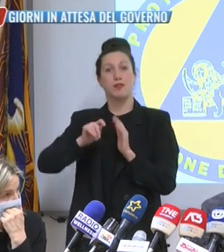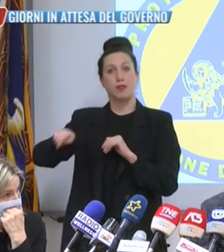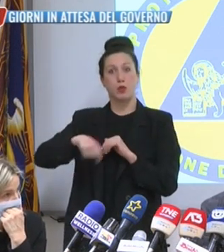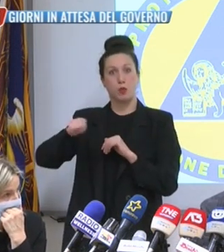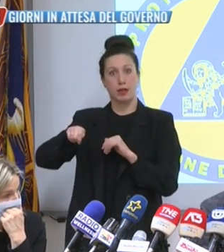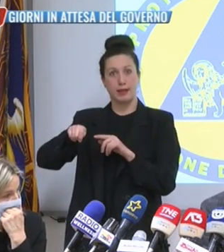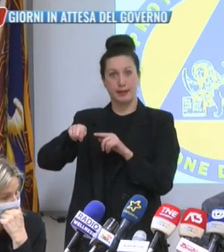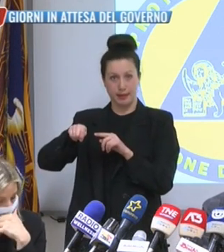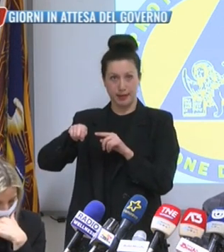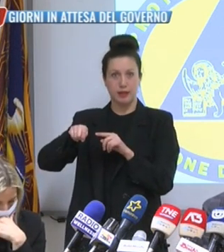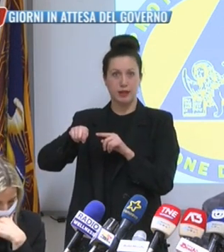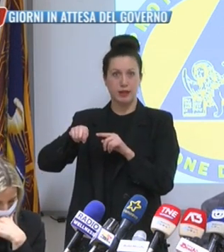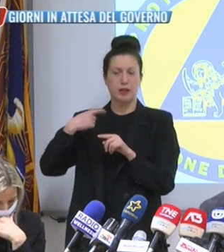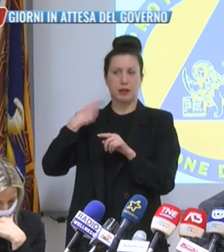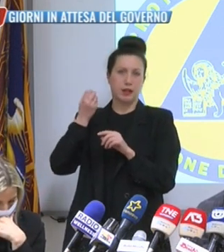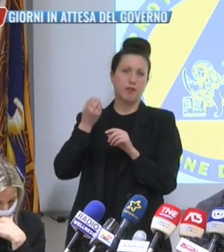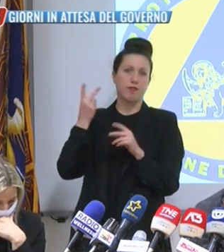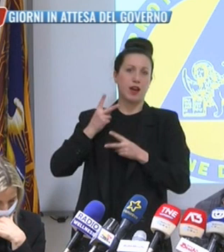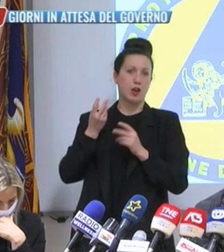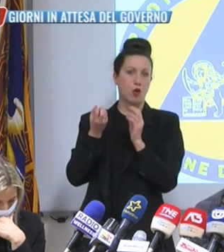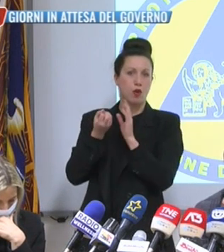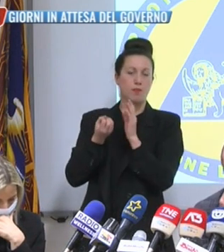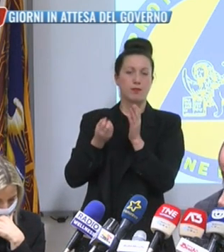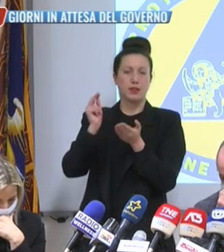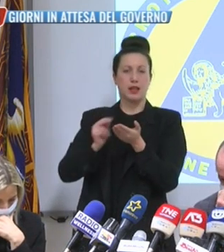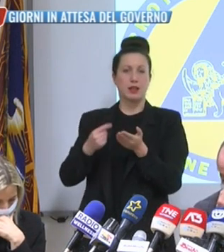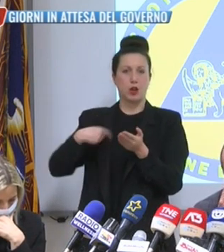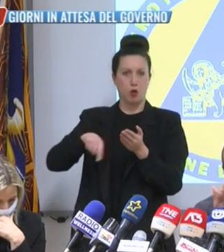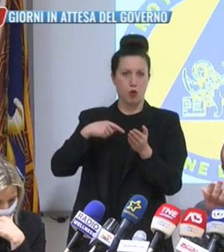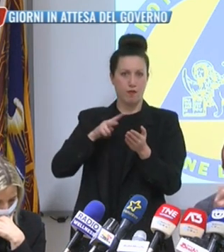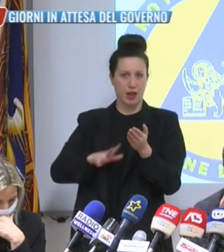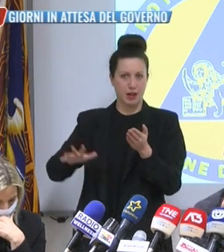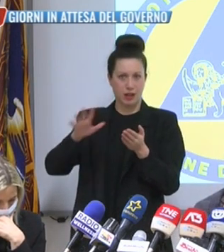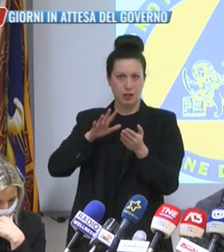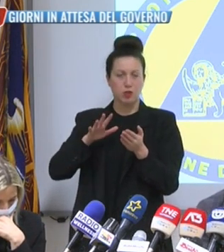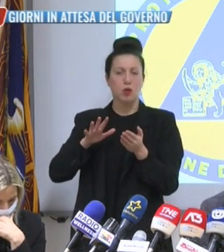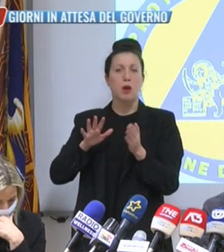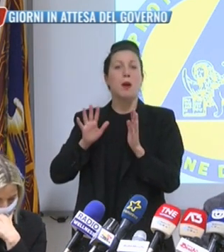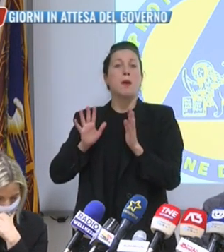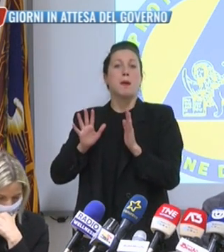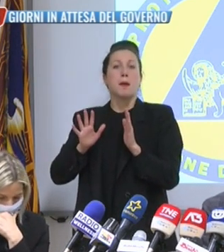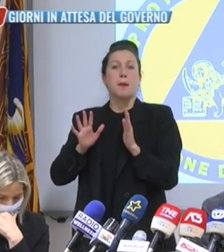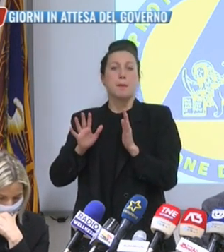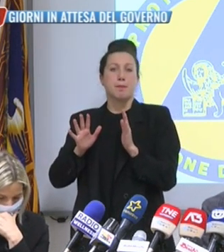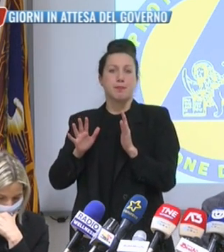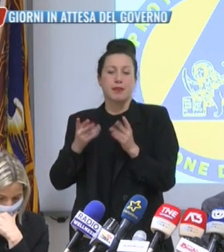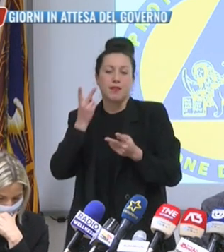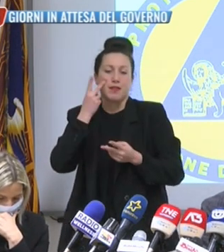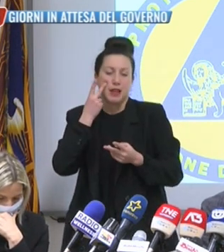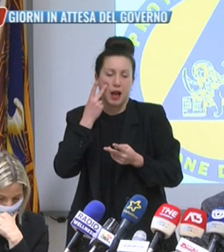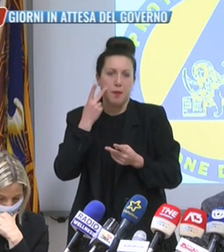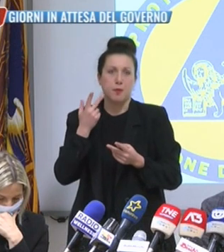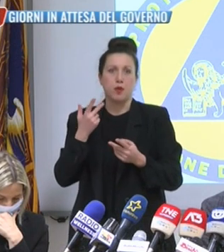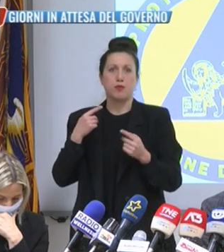creare quell'ordinanza. Potrebbe essere che si va in quella direzione. Però lasciateci vedere, insomma. Fine settimana arriva venerdì, quindi oggi è